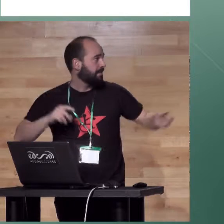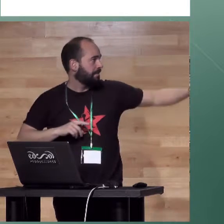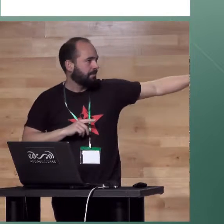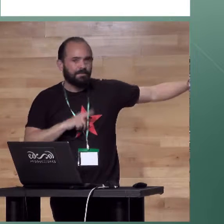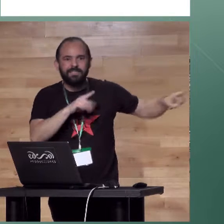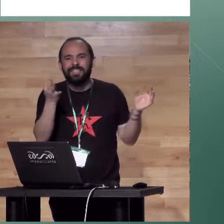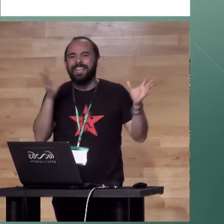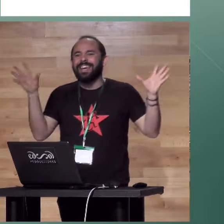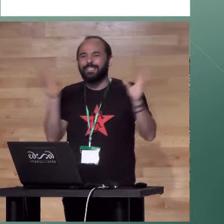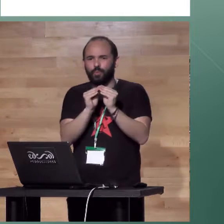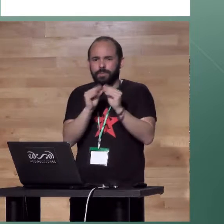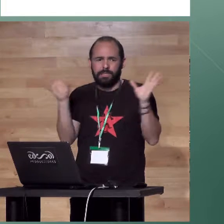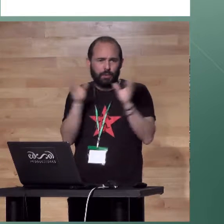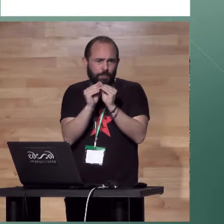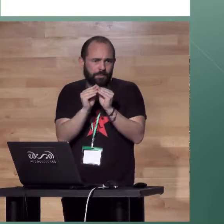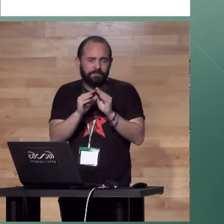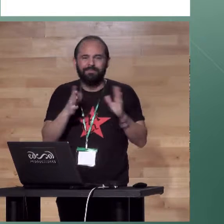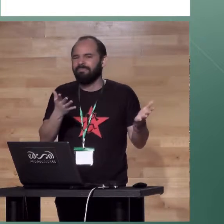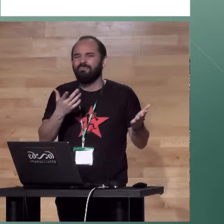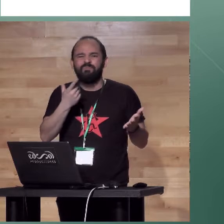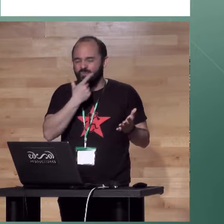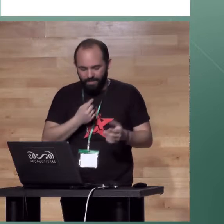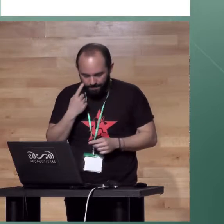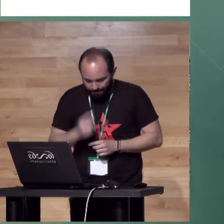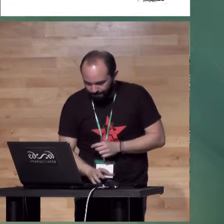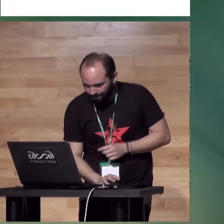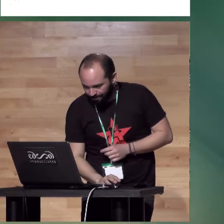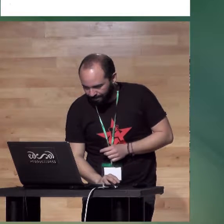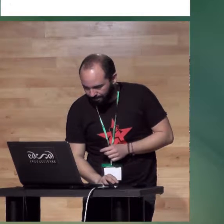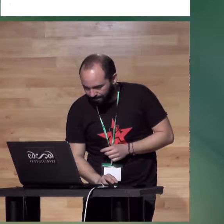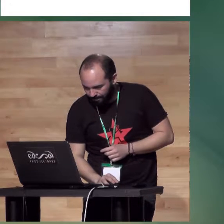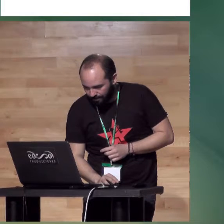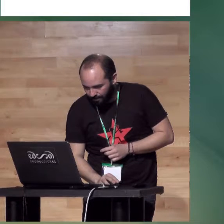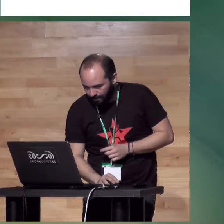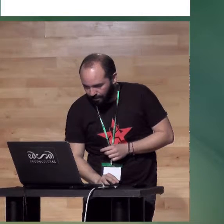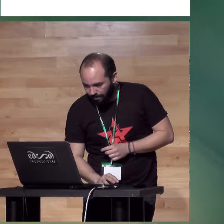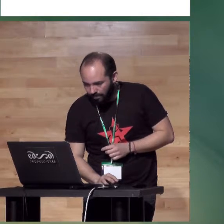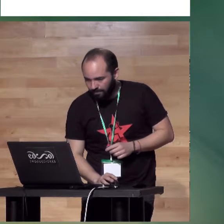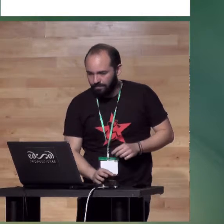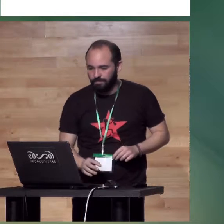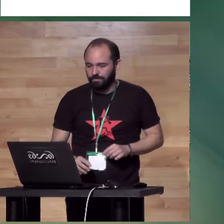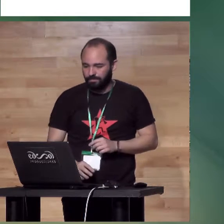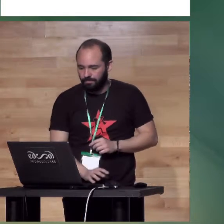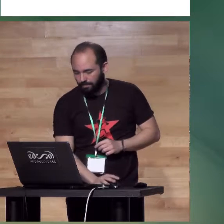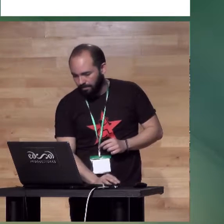La sinopsis es un resumen. Es muy sencillo, mirad.